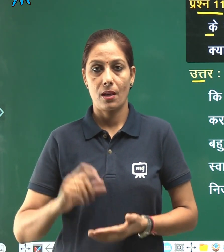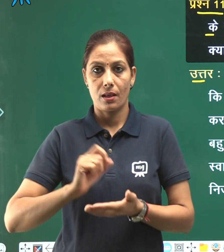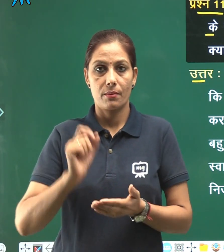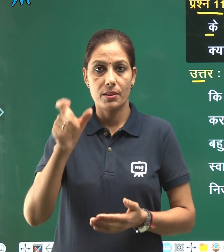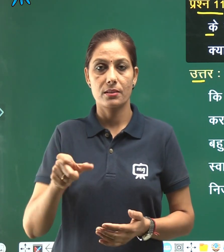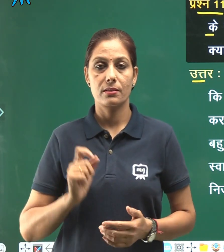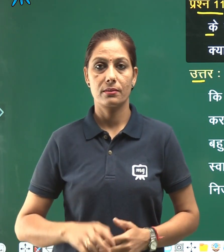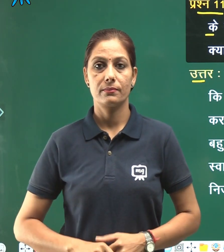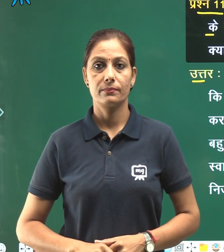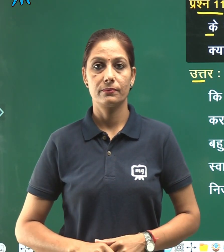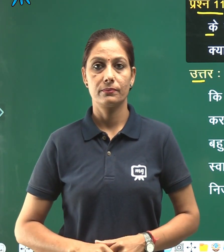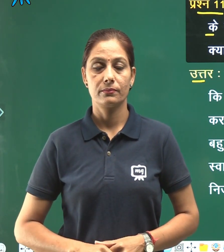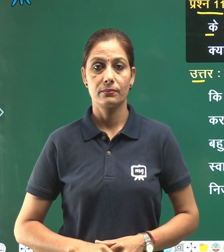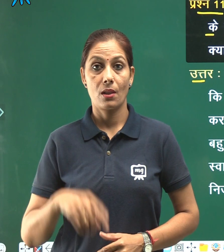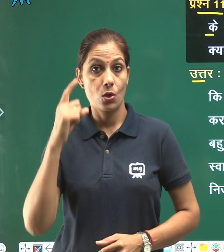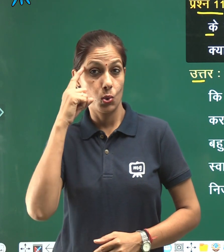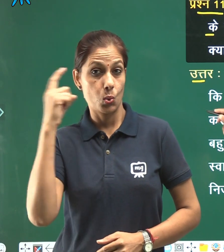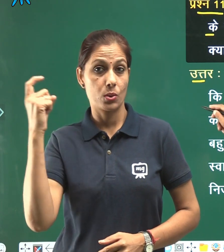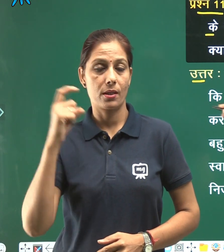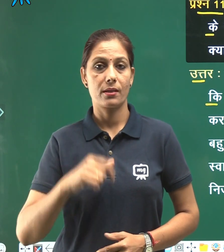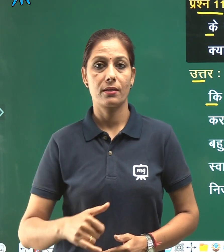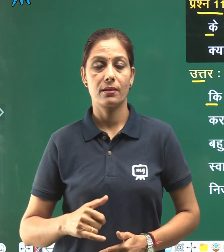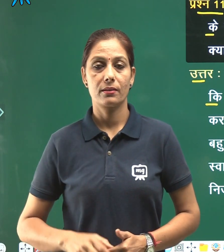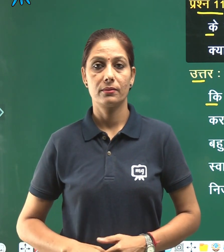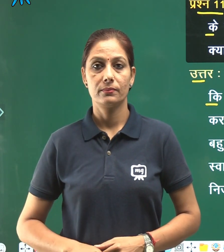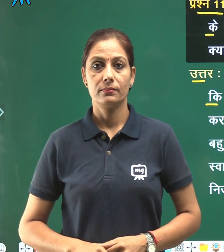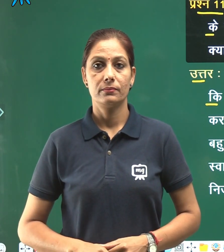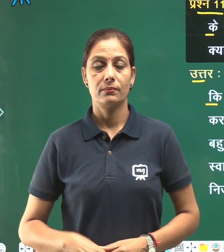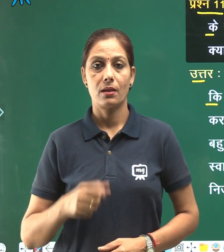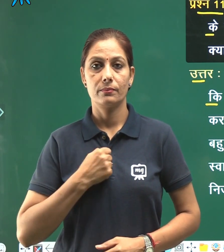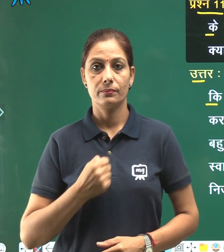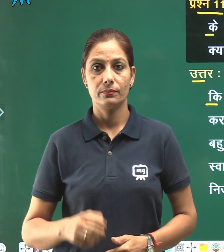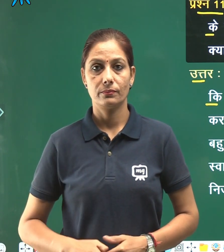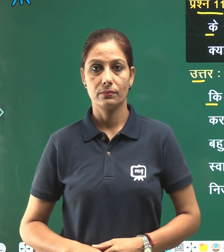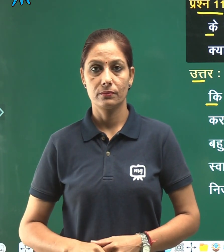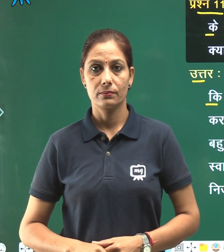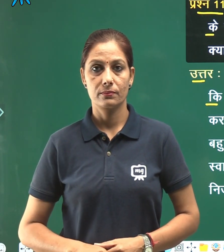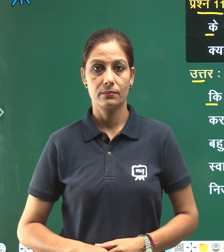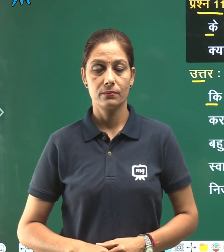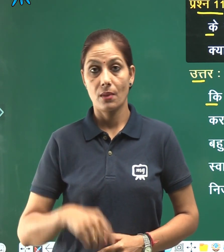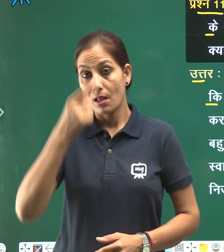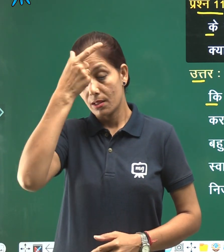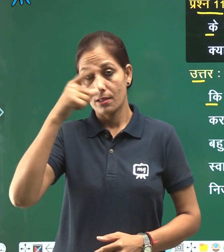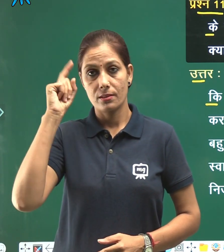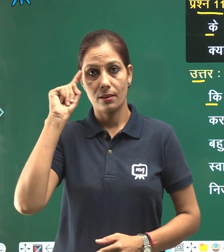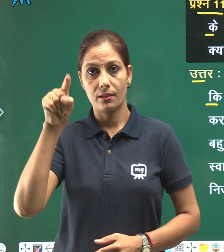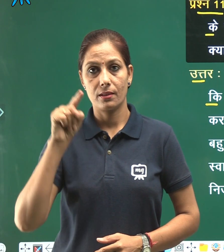लेखक विचार करता है कि हम देश के